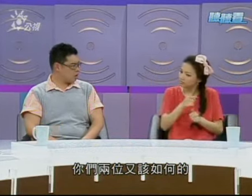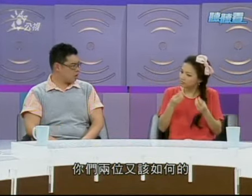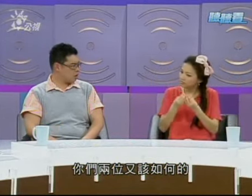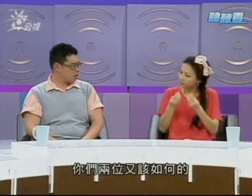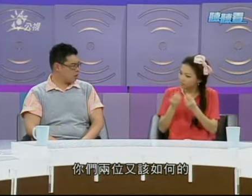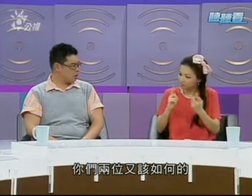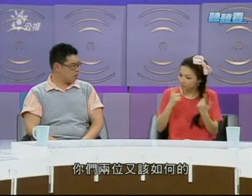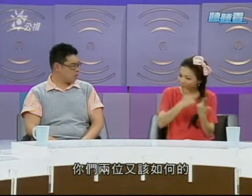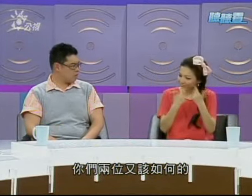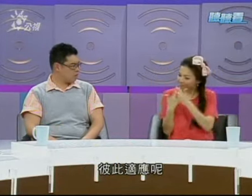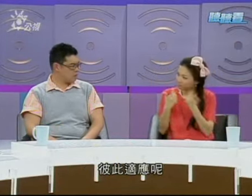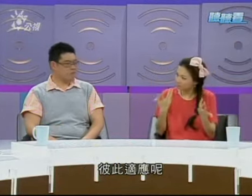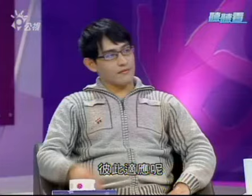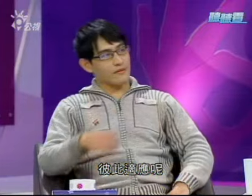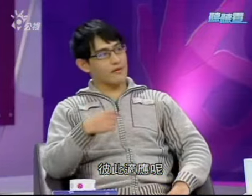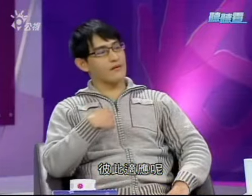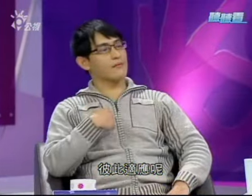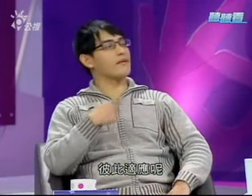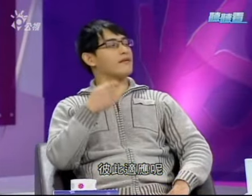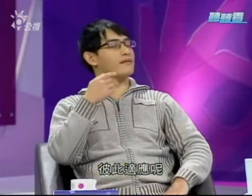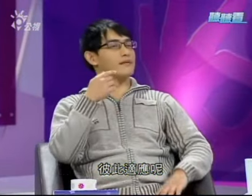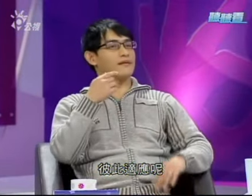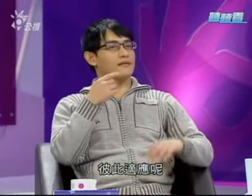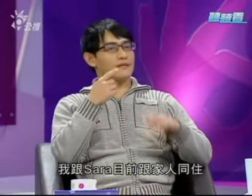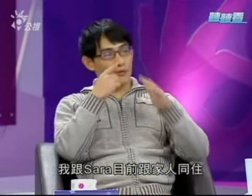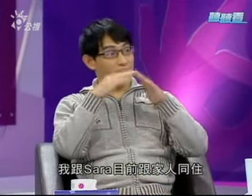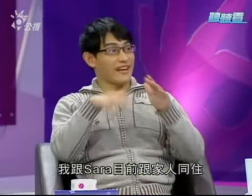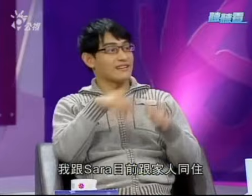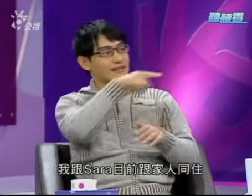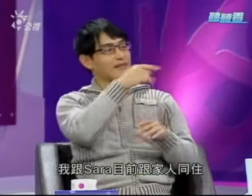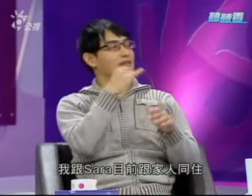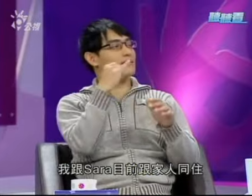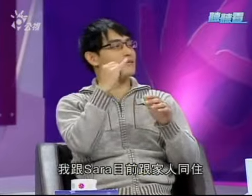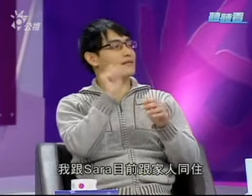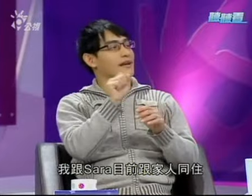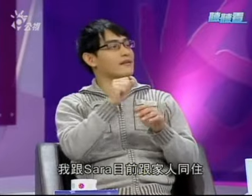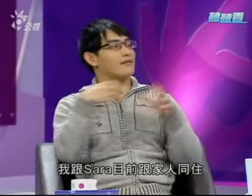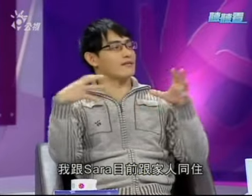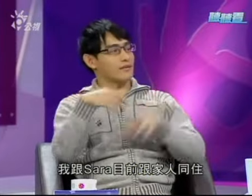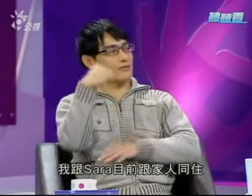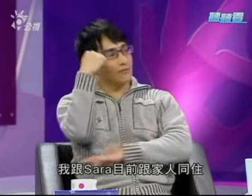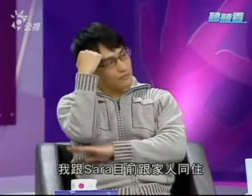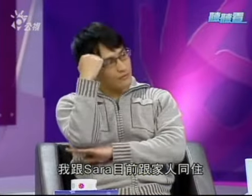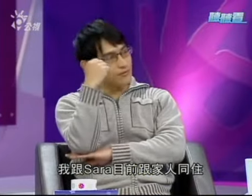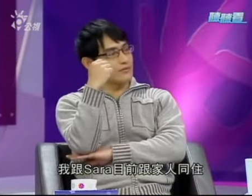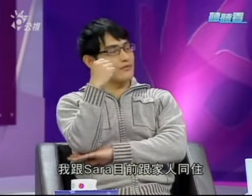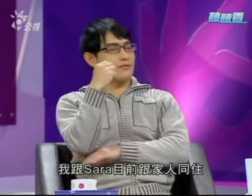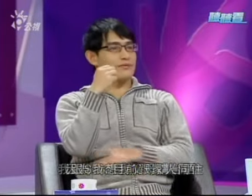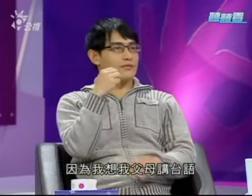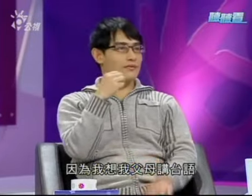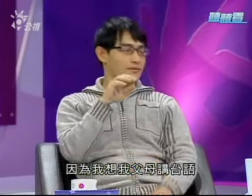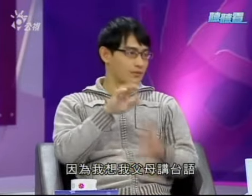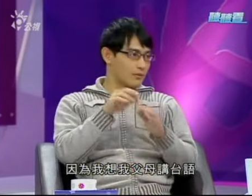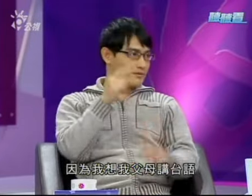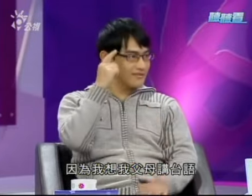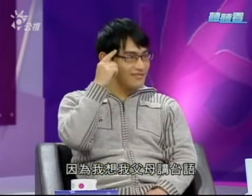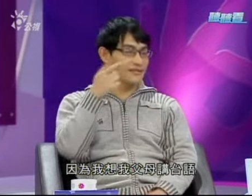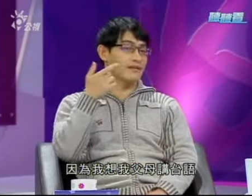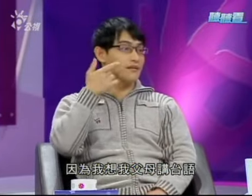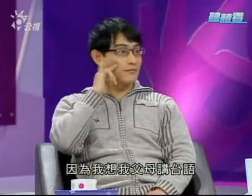位又该如何的彼此适应呢我跟Sara目前跟家人同住因为我想